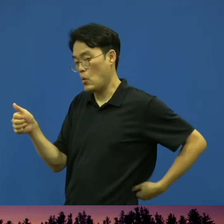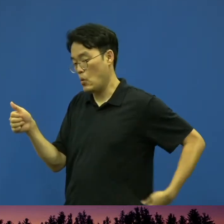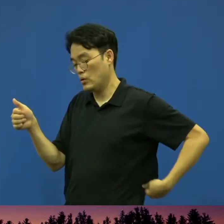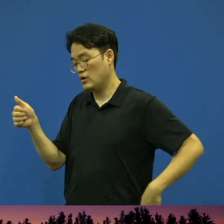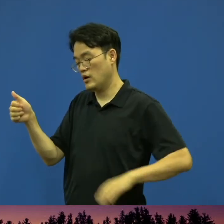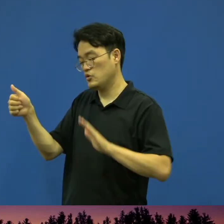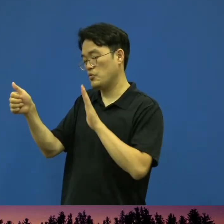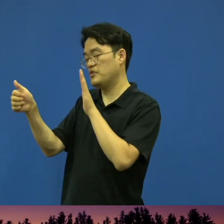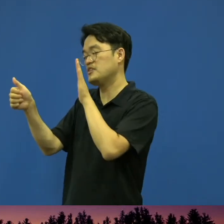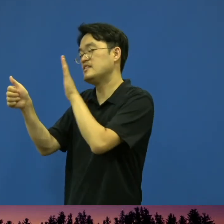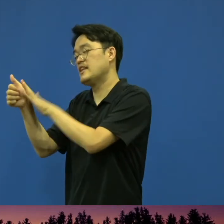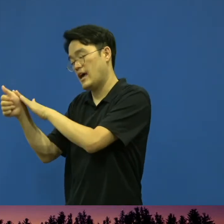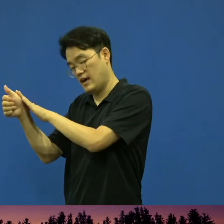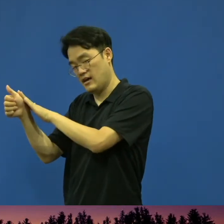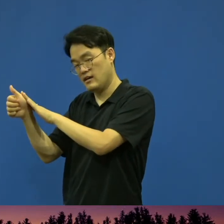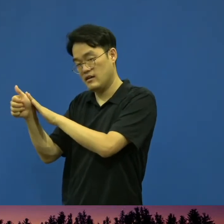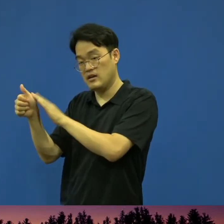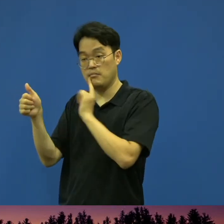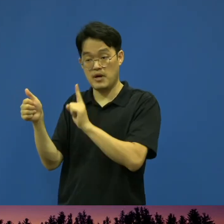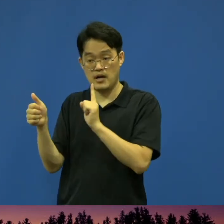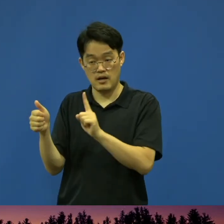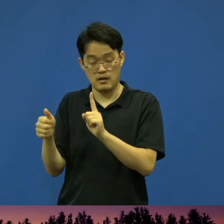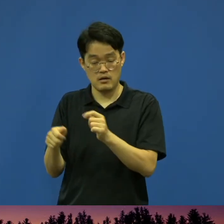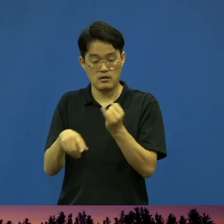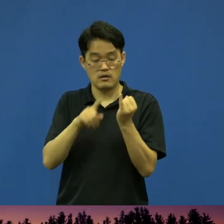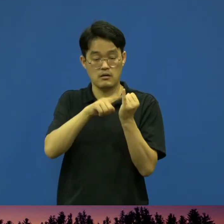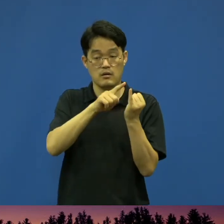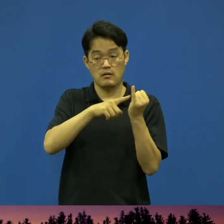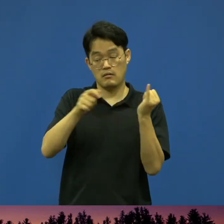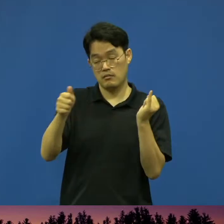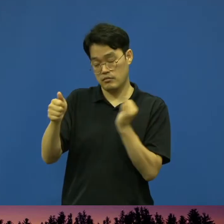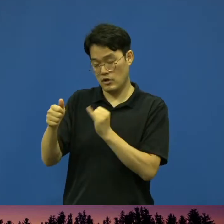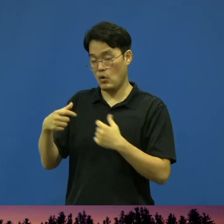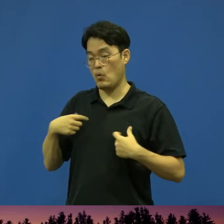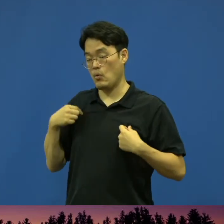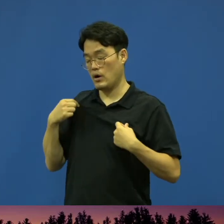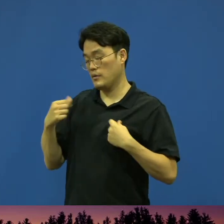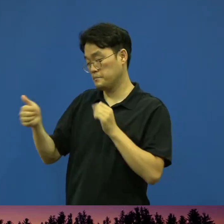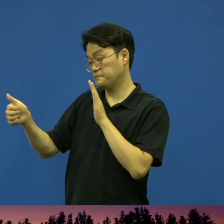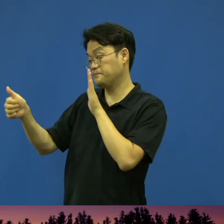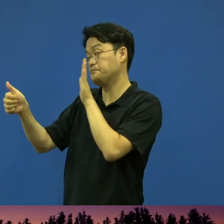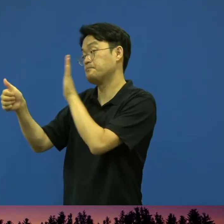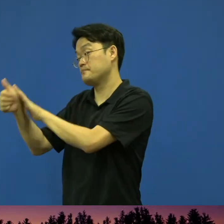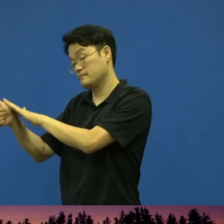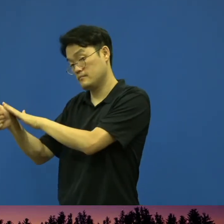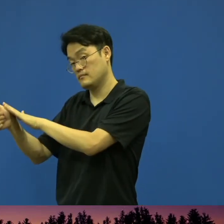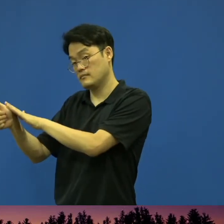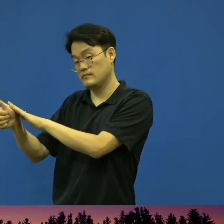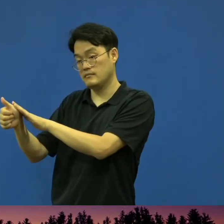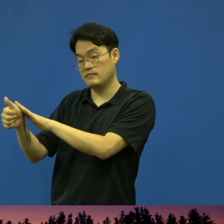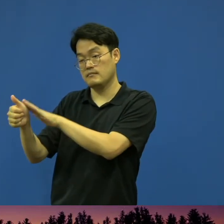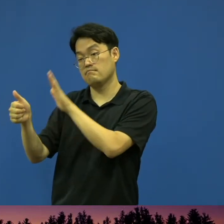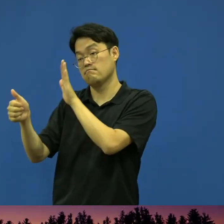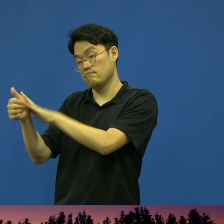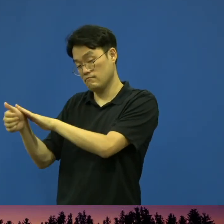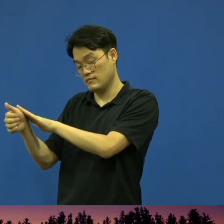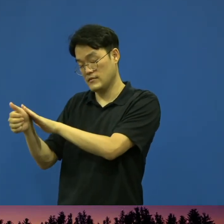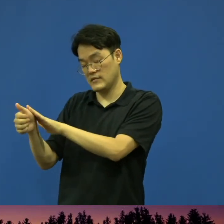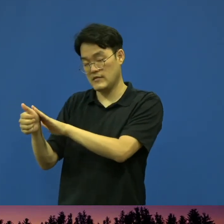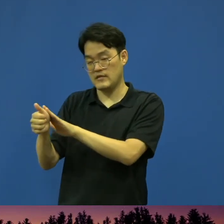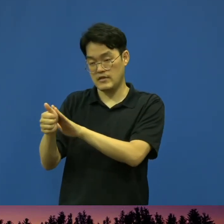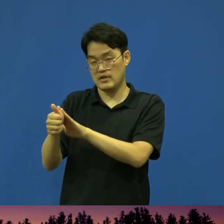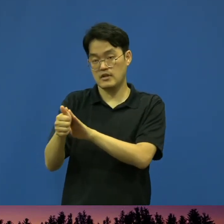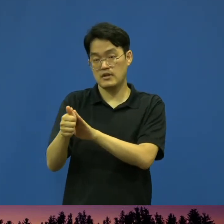대니라고 표현하고 있습니다. 이 여인은 예수님의 옷가에 와서 손을 대었다는 것입니다. 그런데 여기에 대다라는 이 히브리어는요,